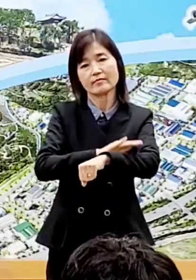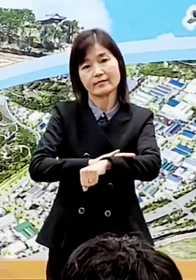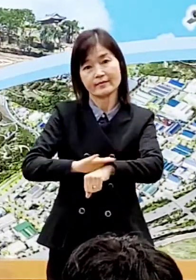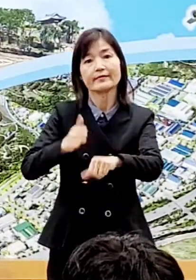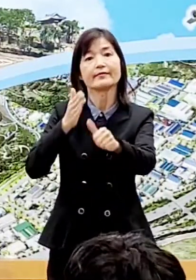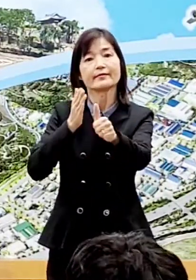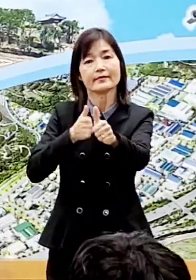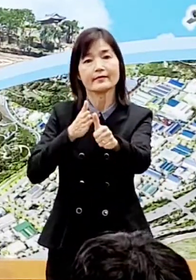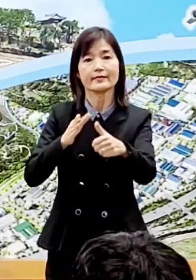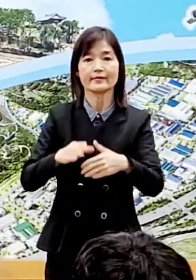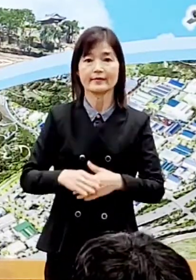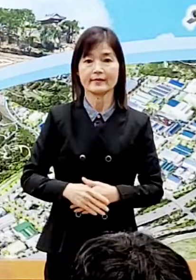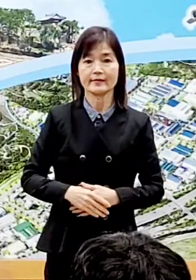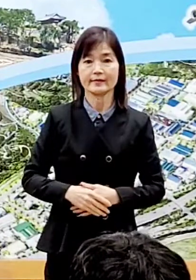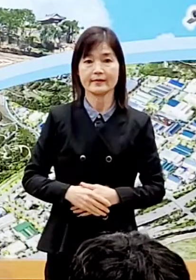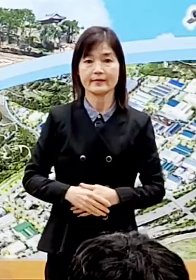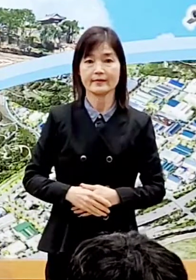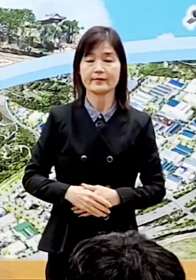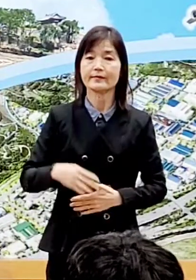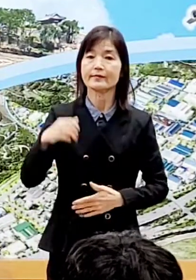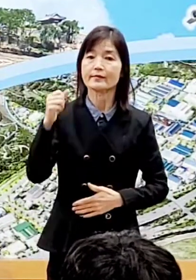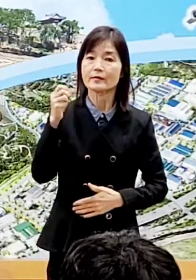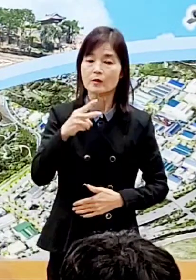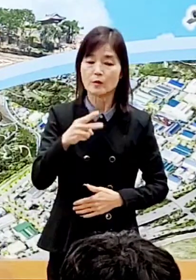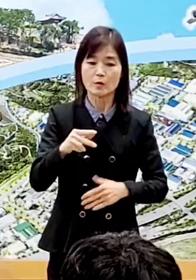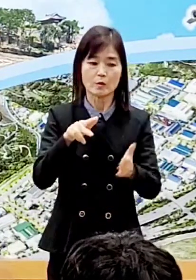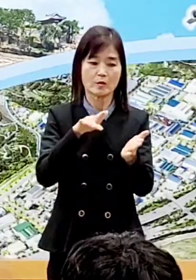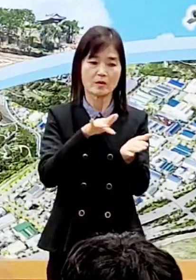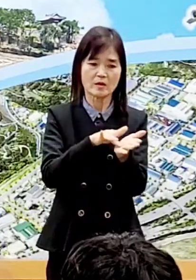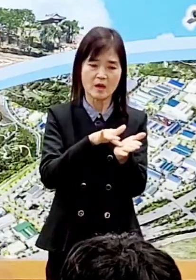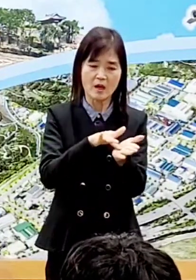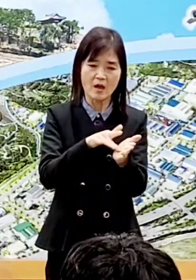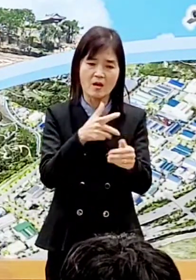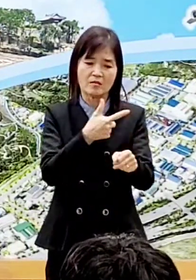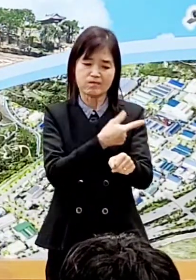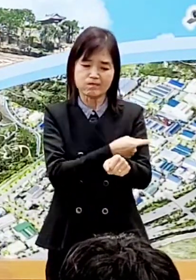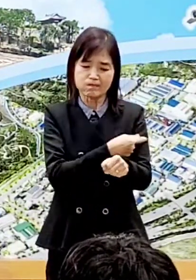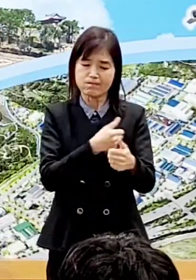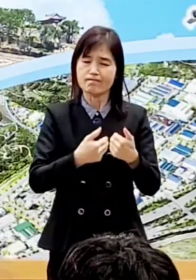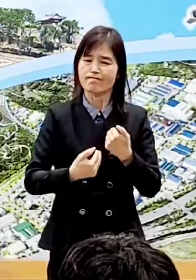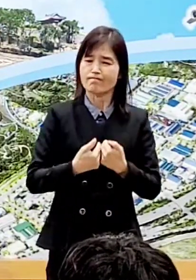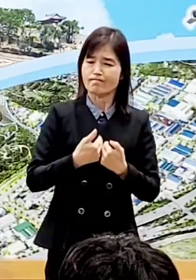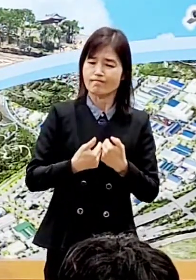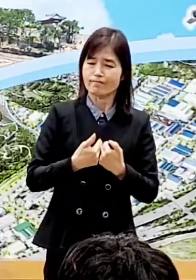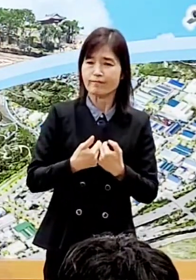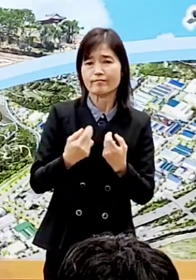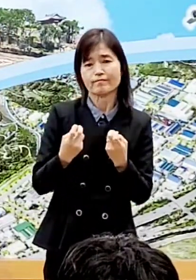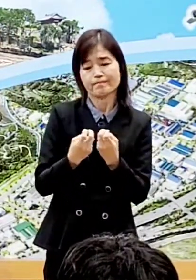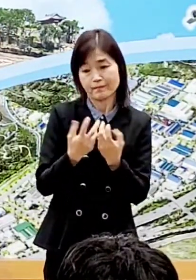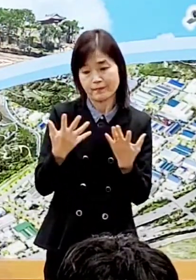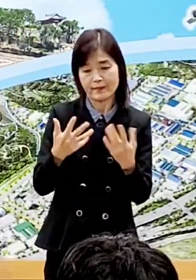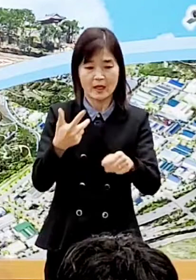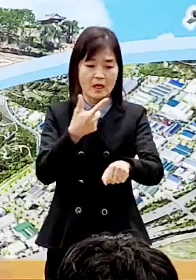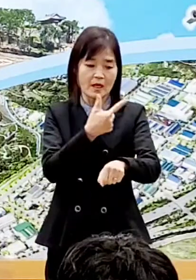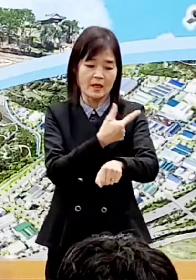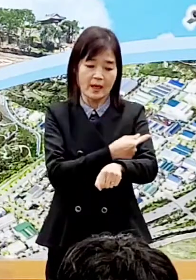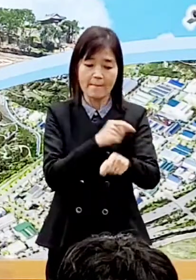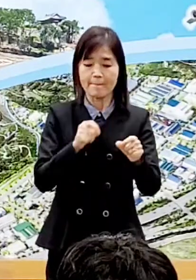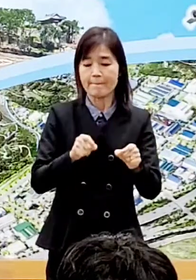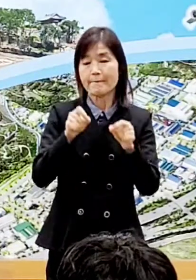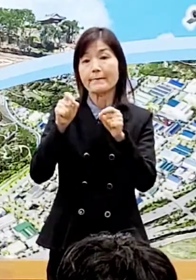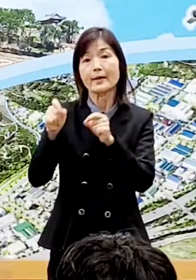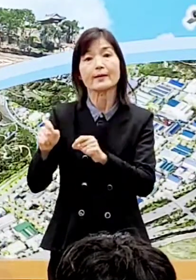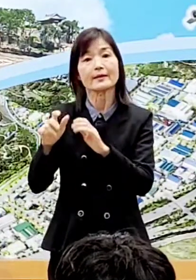적극 동참 바랍니다. 아울러 기존 백신에 대한 이상 반응으로 부득이 접종을